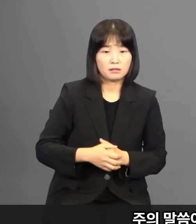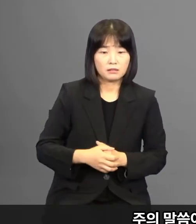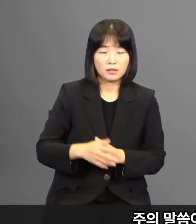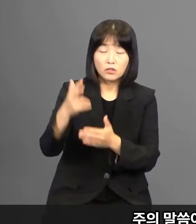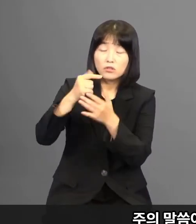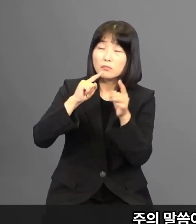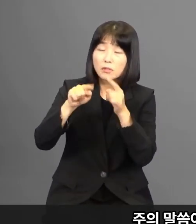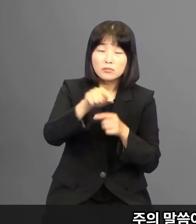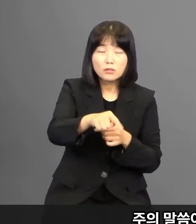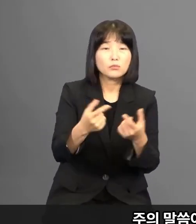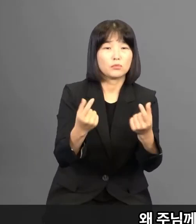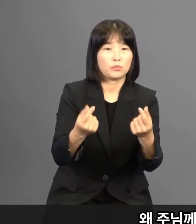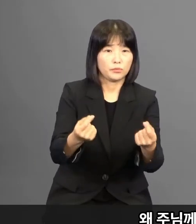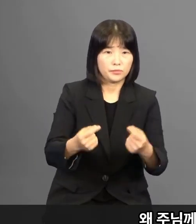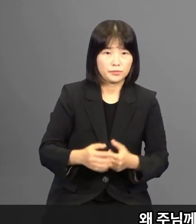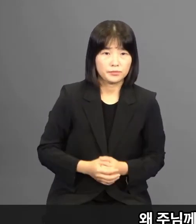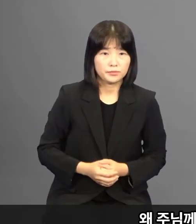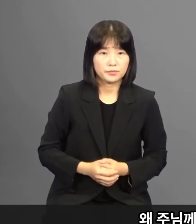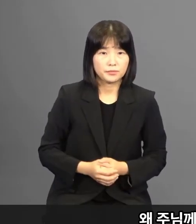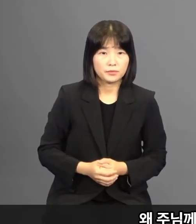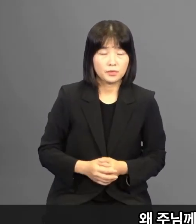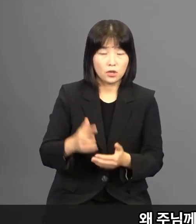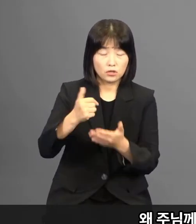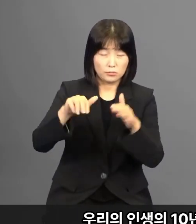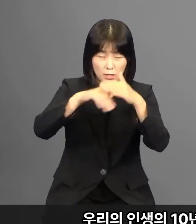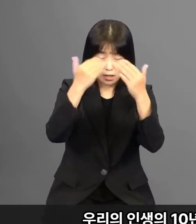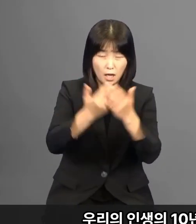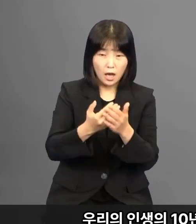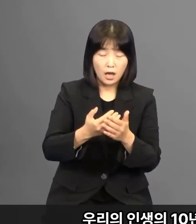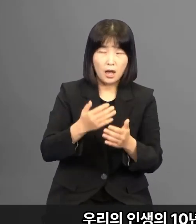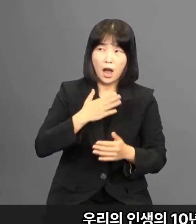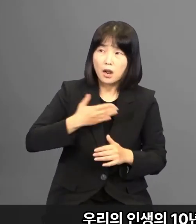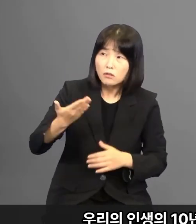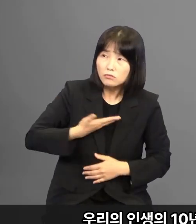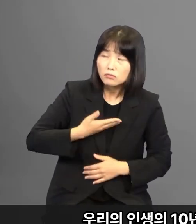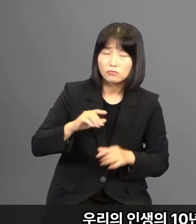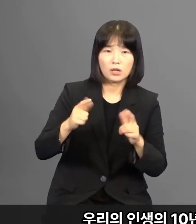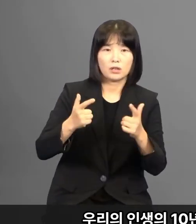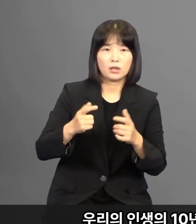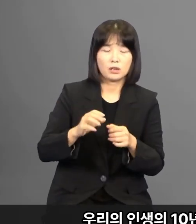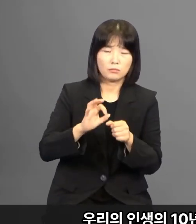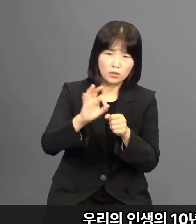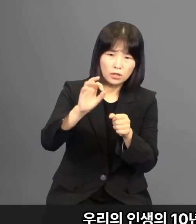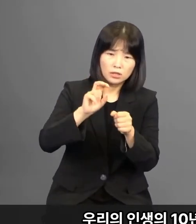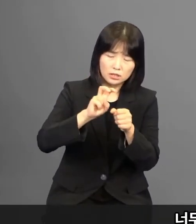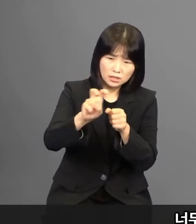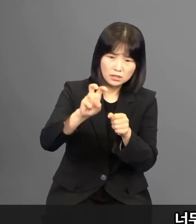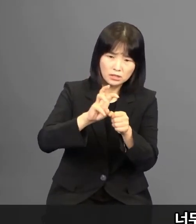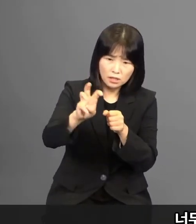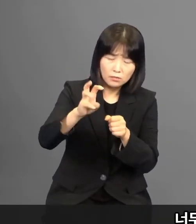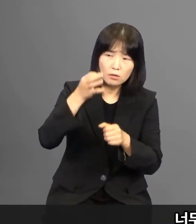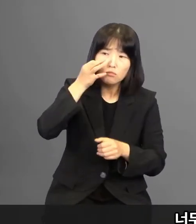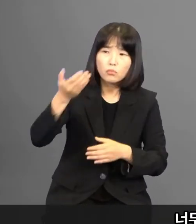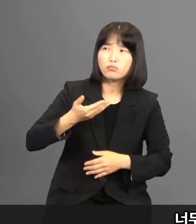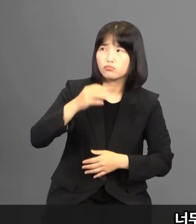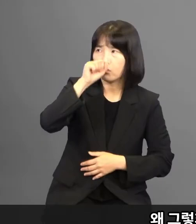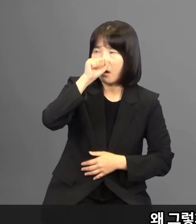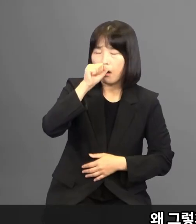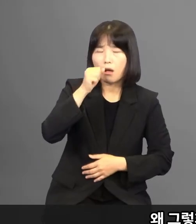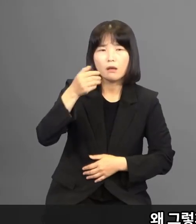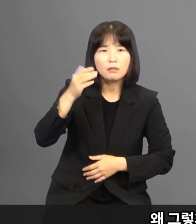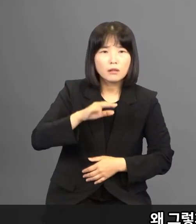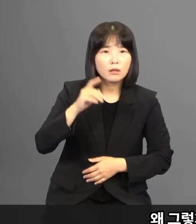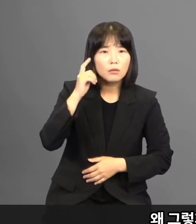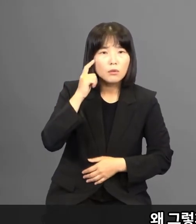거예요. 왜 주님께서는 다 보여주지 않고 우리의 인생의 10년, 20년, 30년들을 다 보여주면 너무 좋을 것 같은데